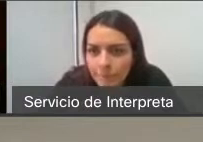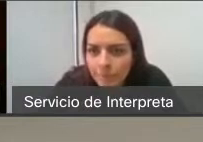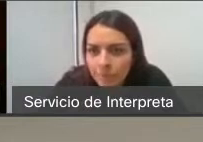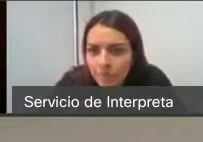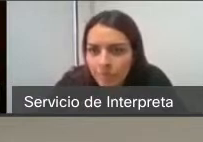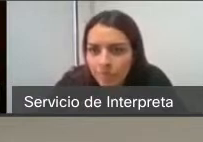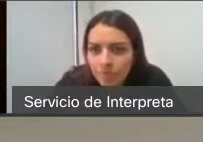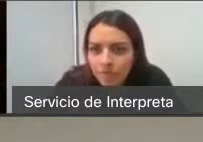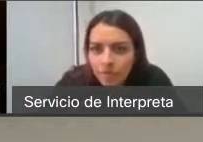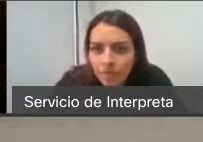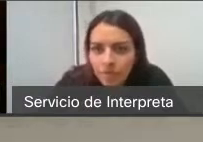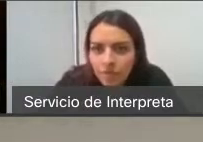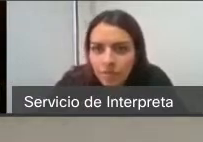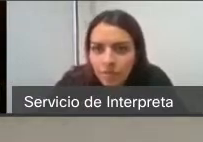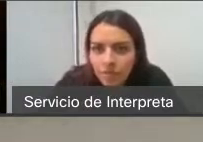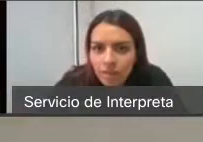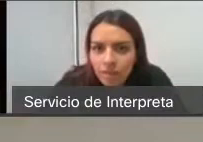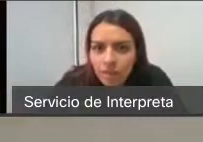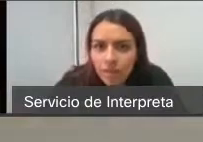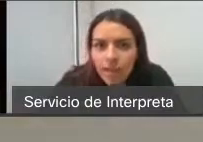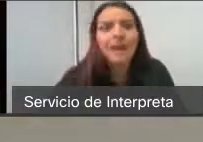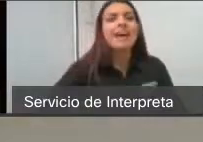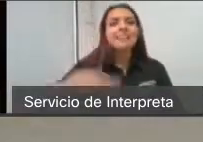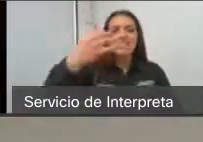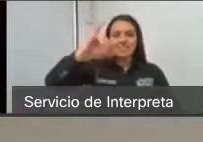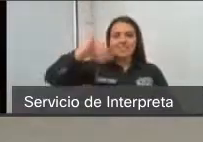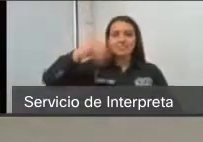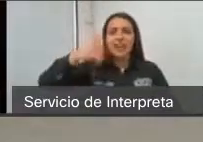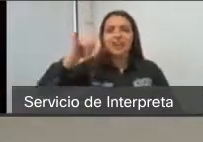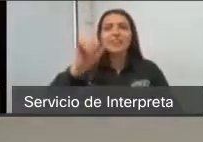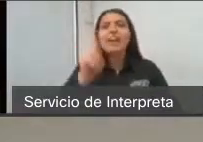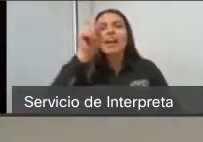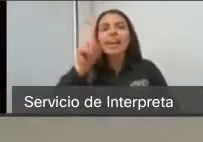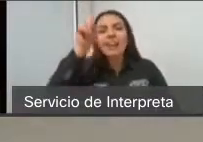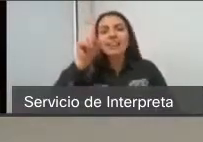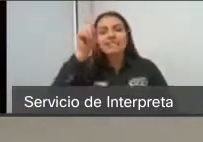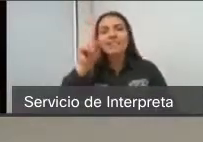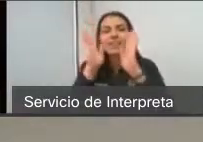cuadrícula, ahí te la deja ver a ella más grande. Ya.